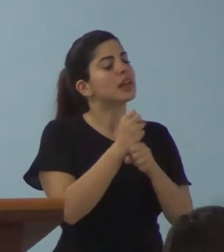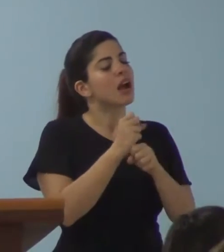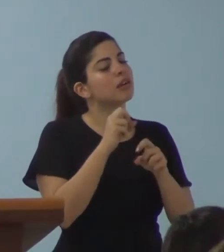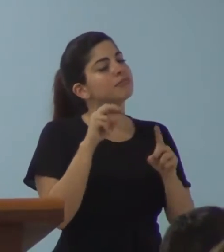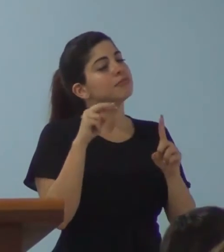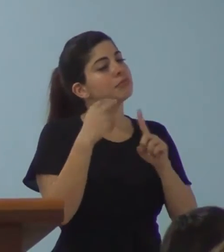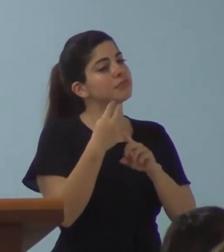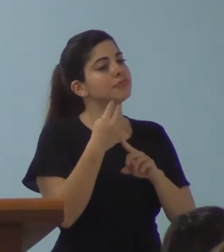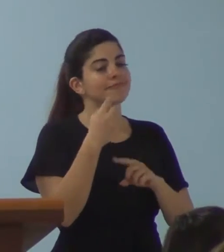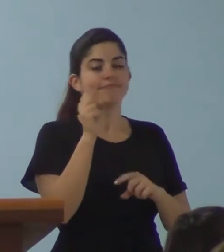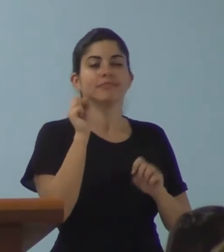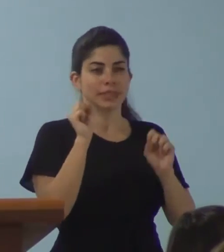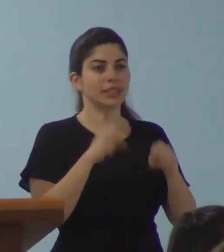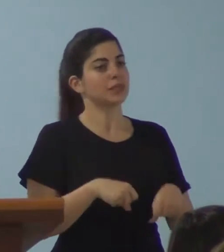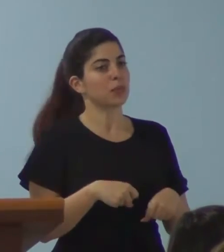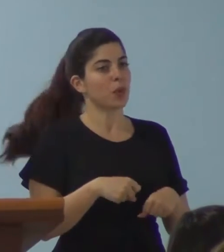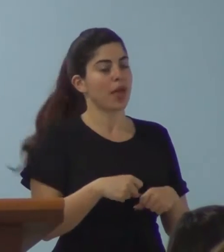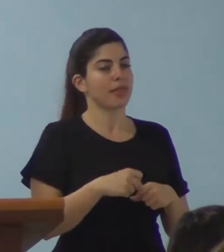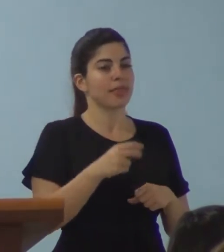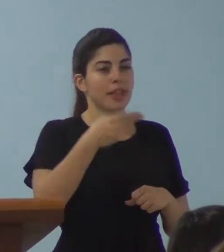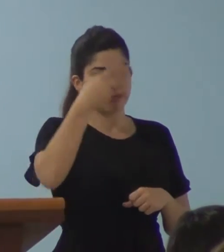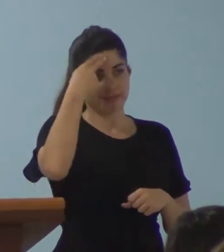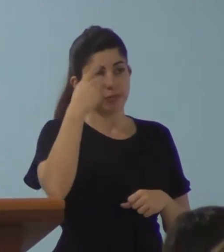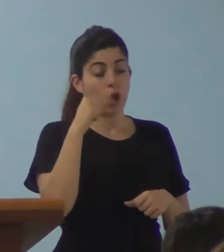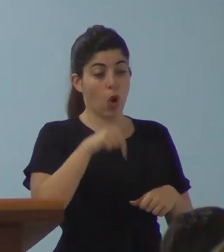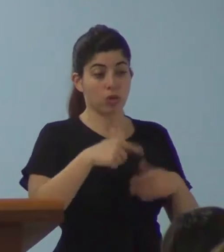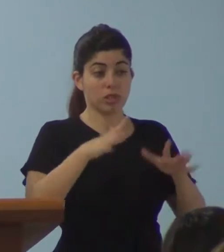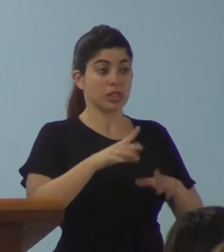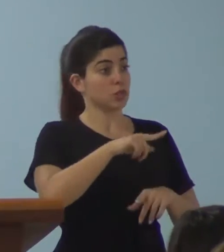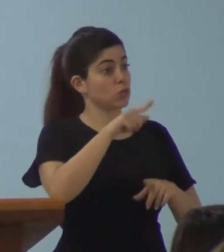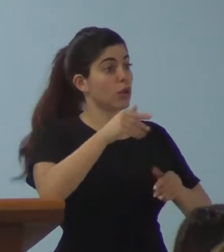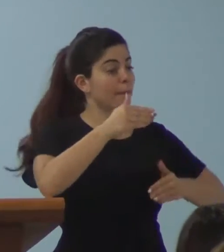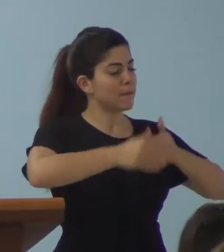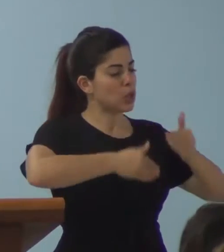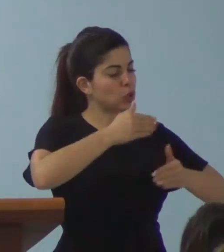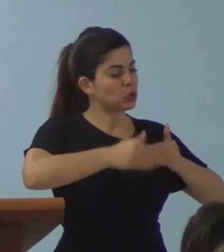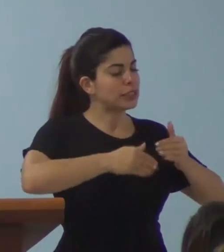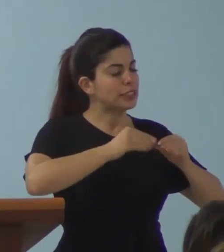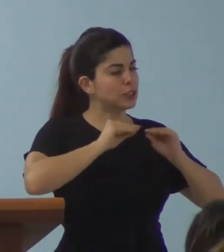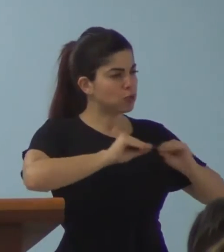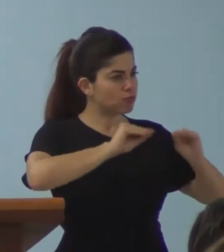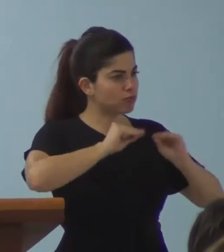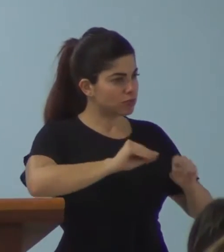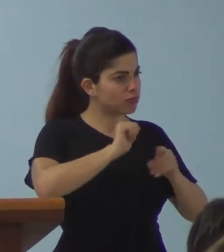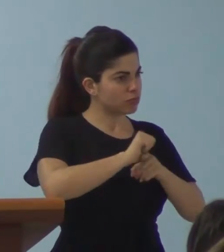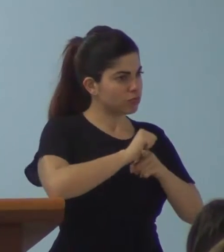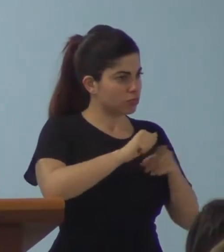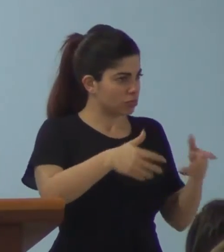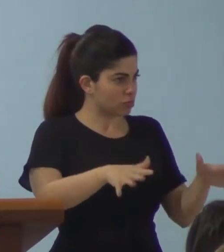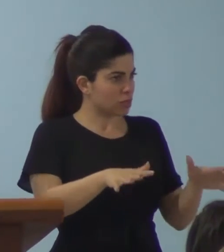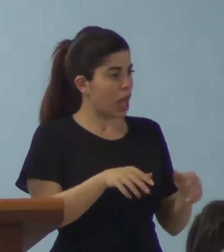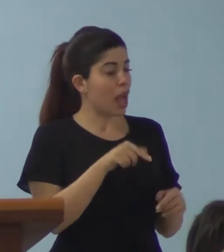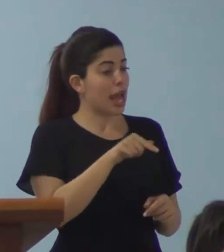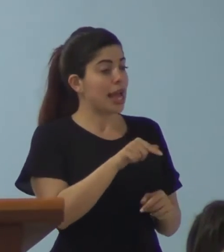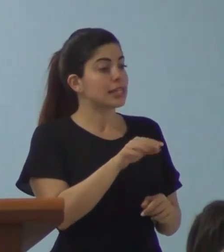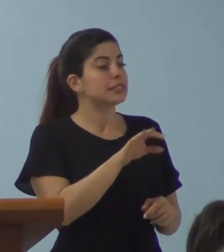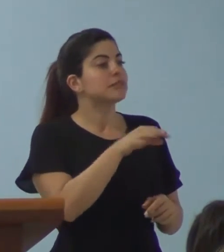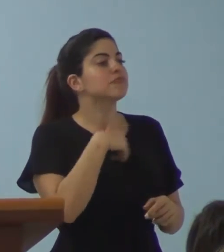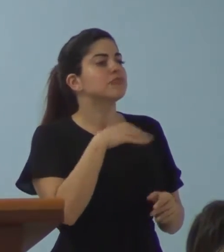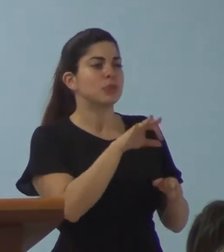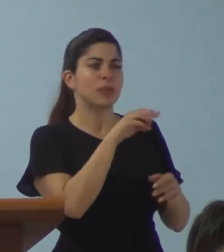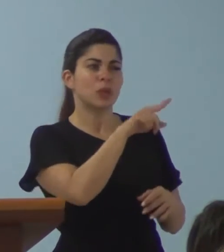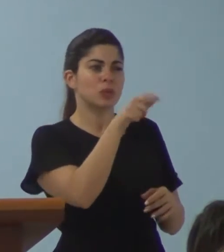de si se puede. Hoy ustedes han pasado por un proceso de formación y capacitación que les invita a